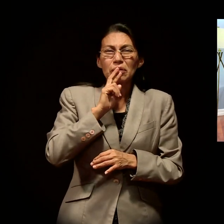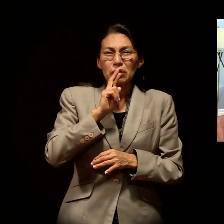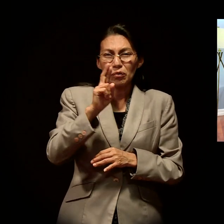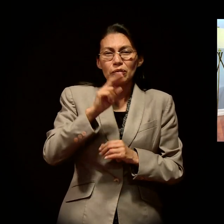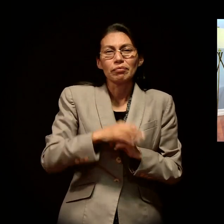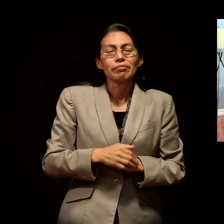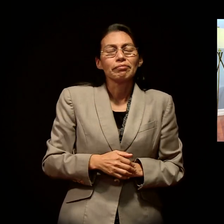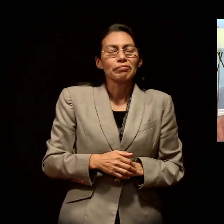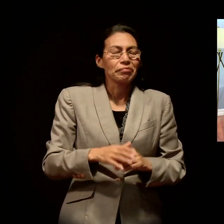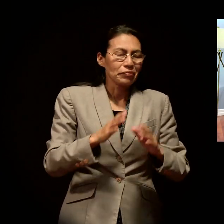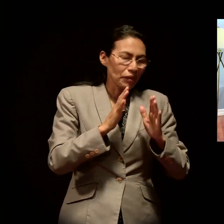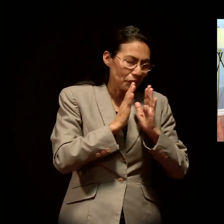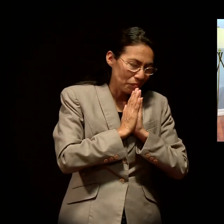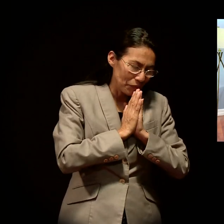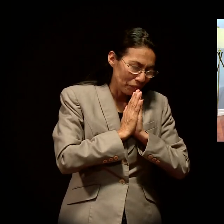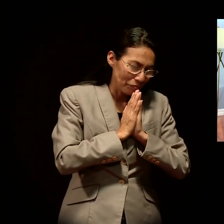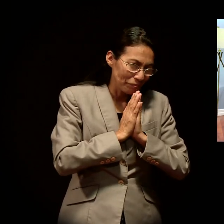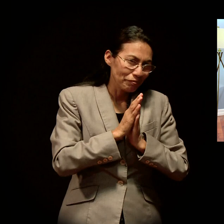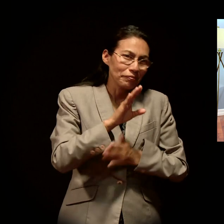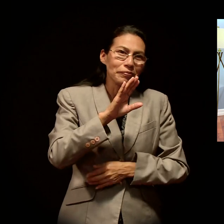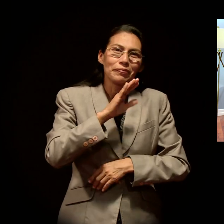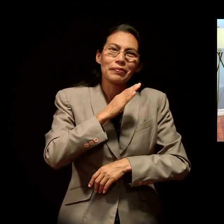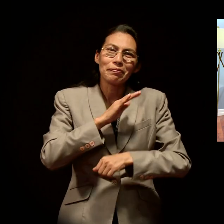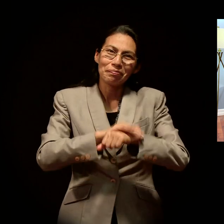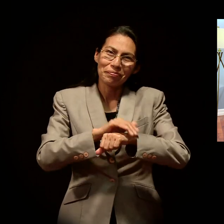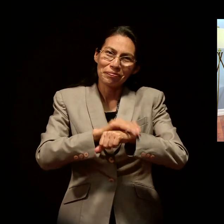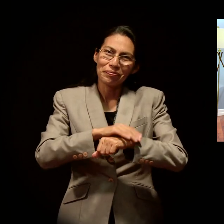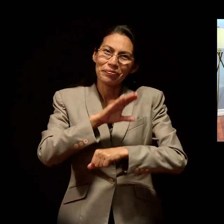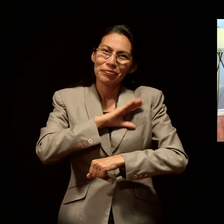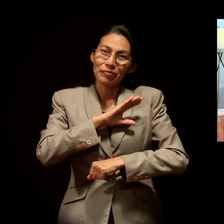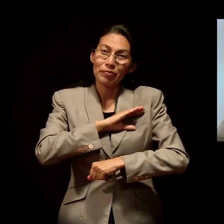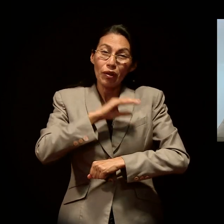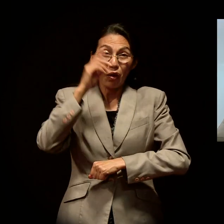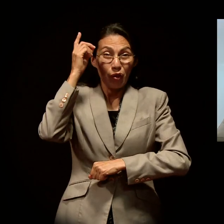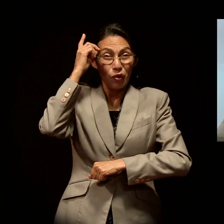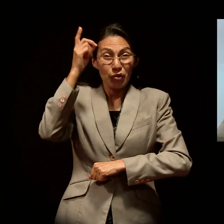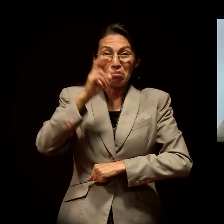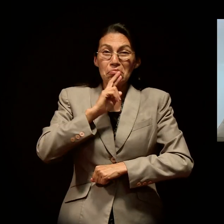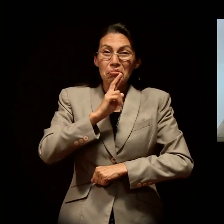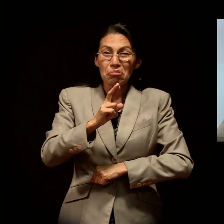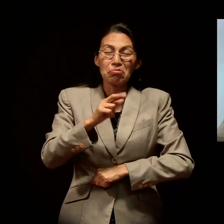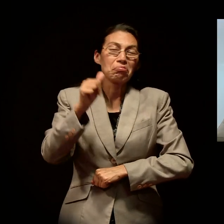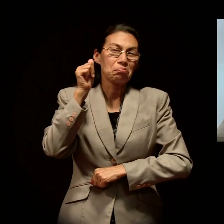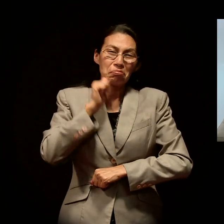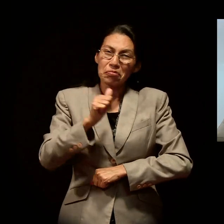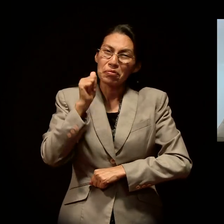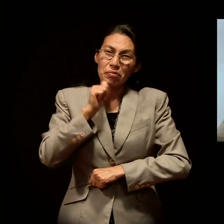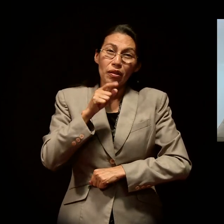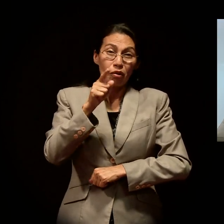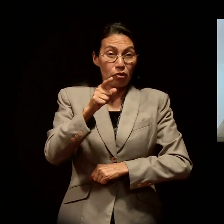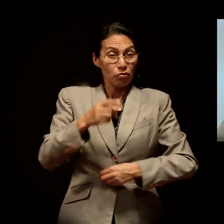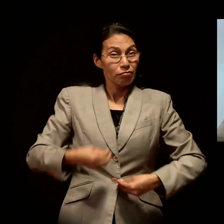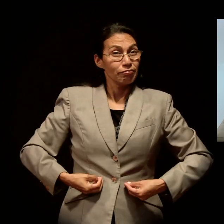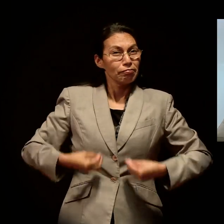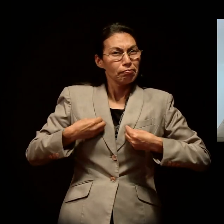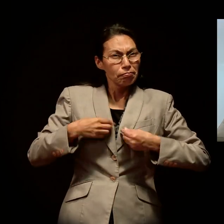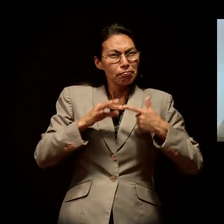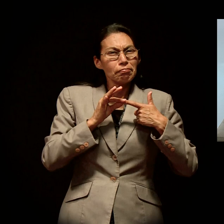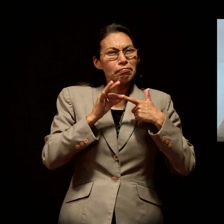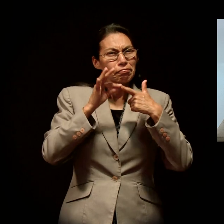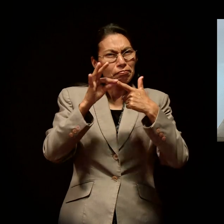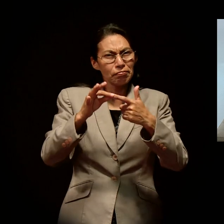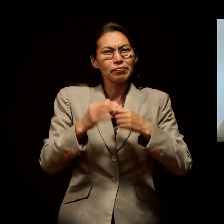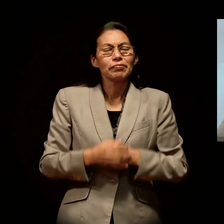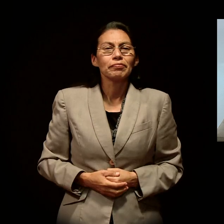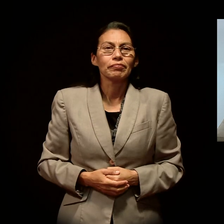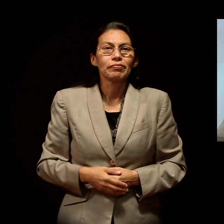Amén queridos Dios siempre responde de alguna u otra manera Dios guía tu vida